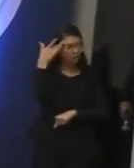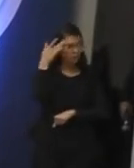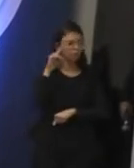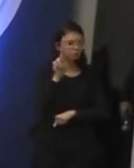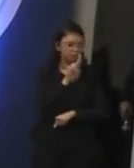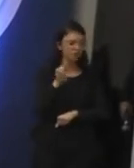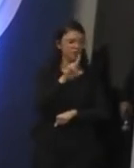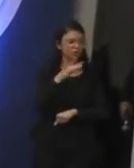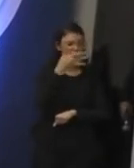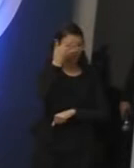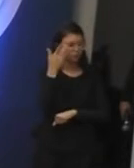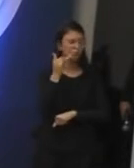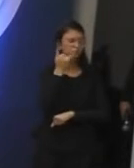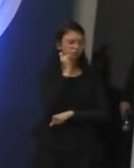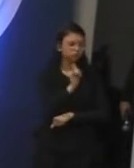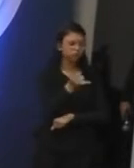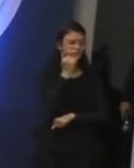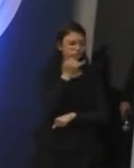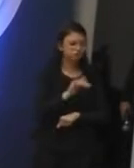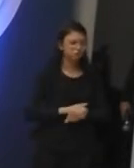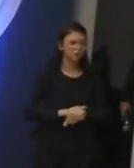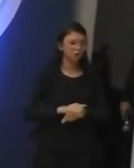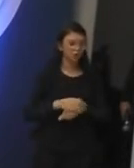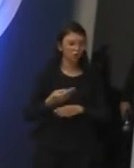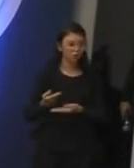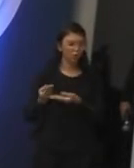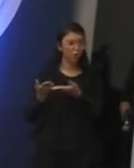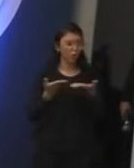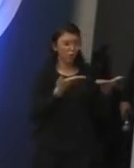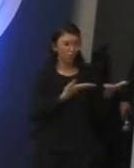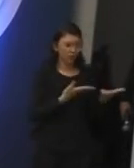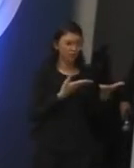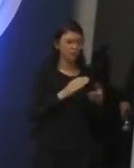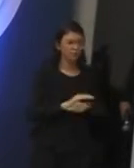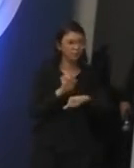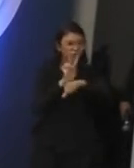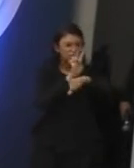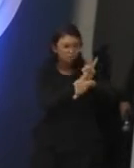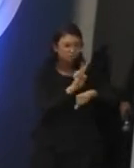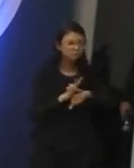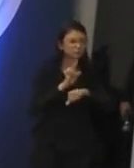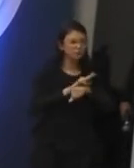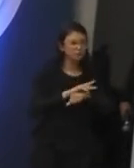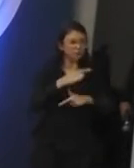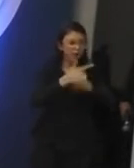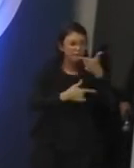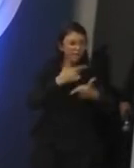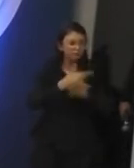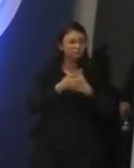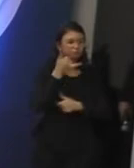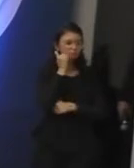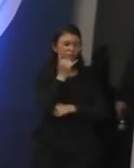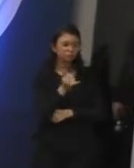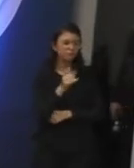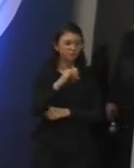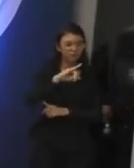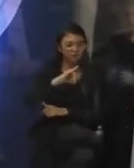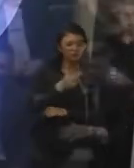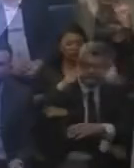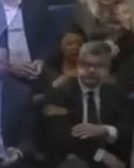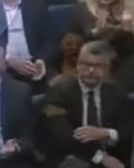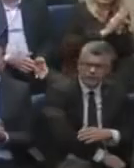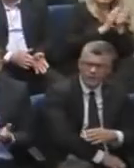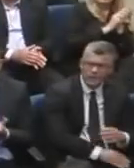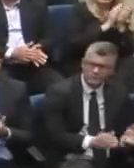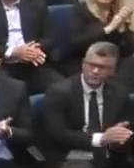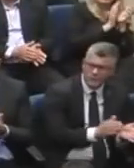unidades consumidoras, convidamos a Superintendente de Fiscalização dos Serviços de Eletricidade, Jaqueline Godoy.